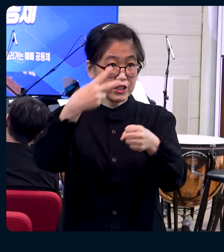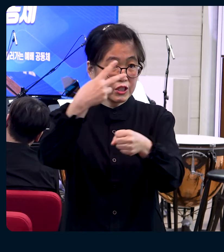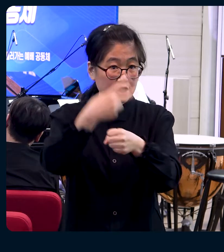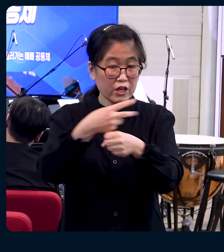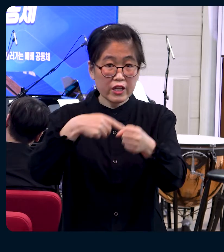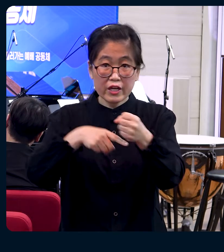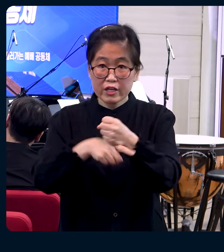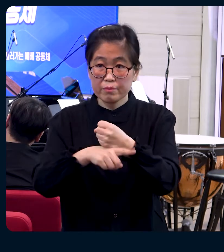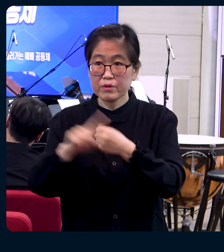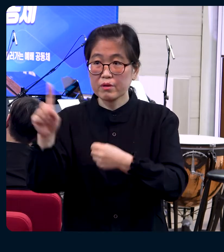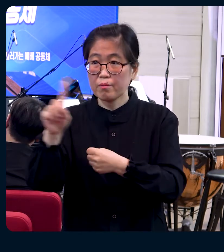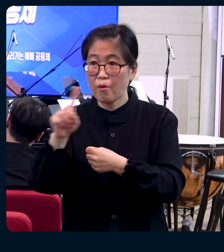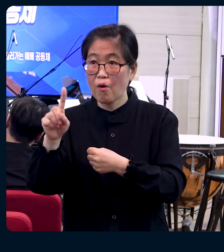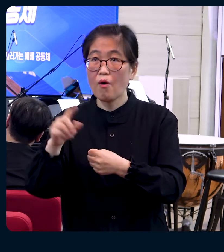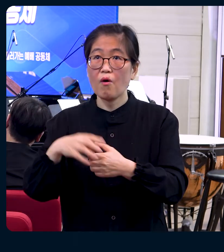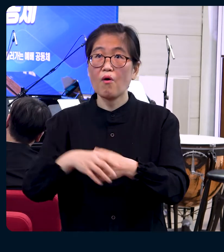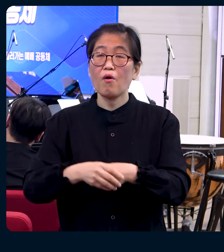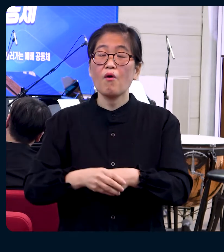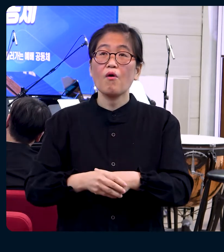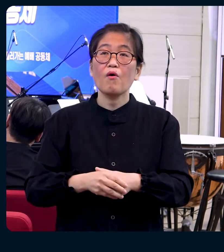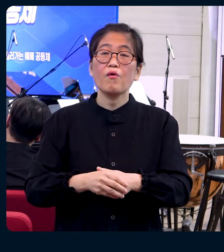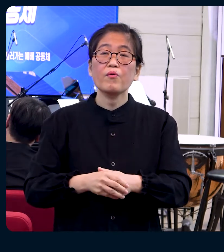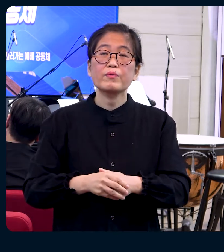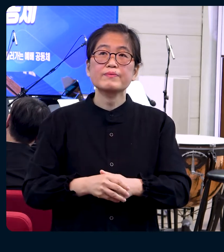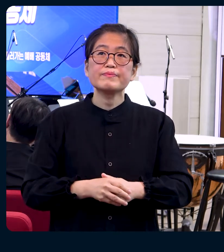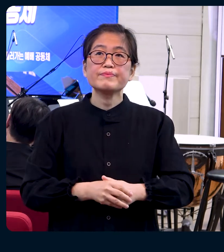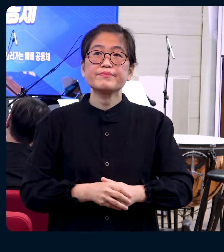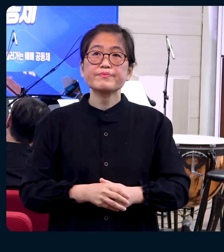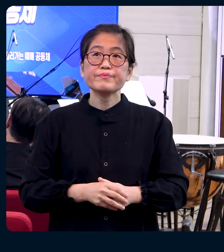이 만 2년이 무엇을 의미하는가를 좀 나누려고 하는 겁니다.